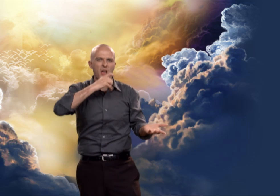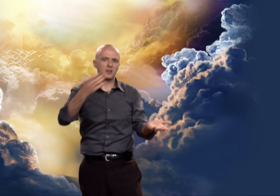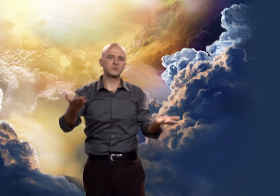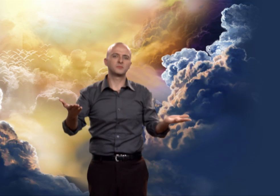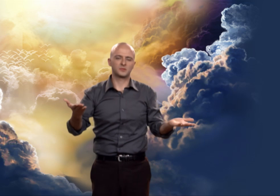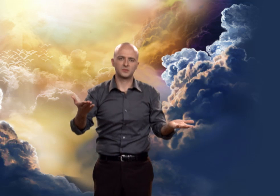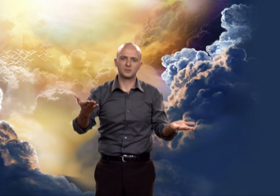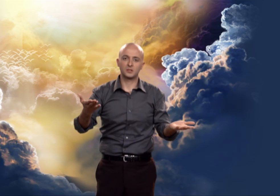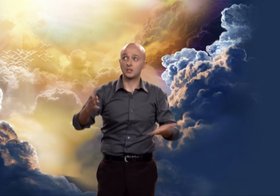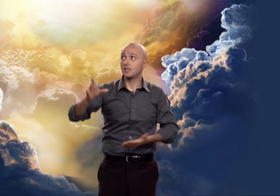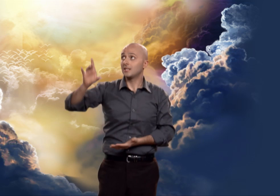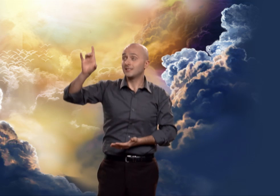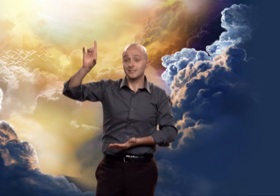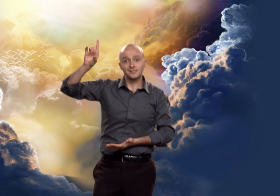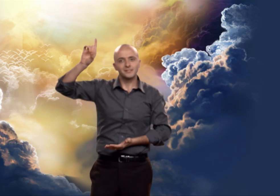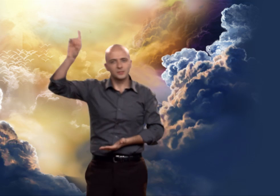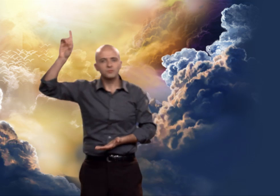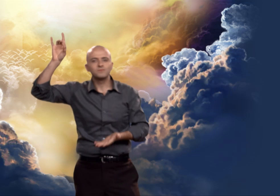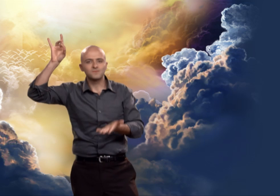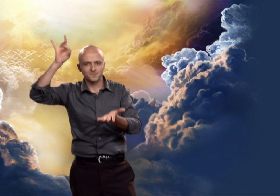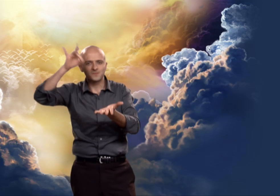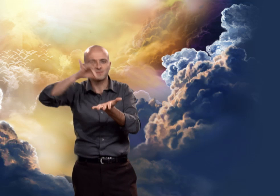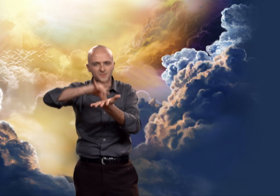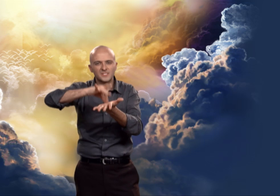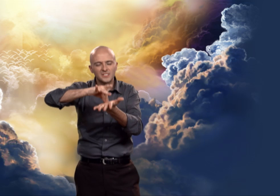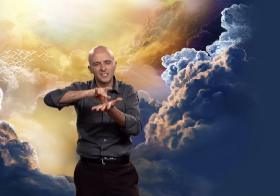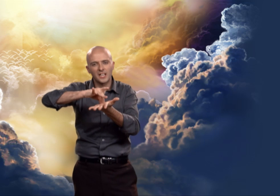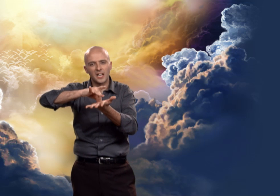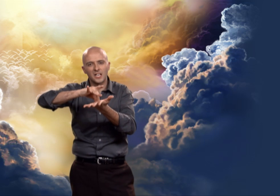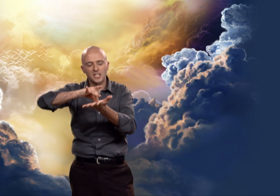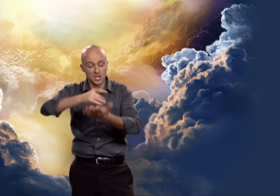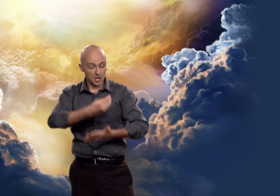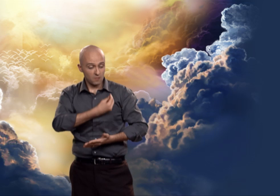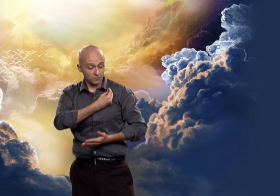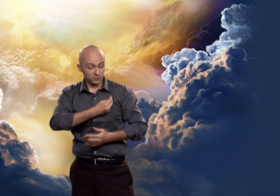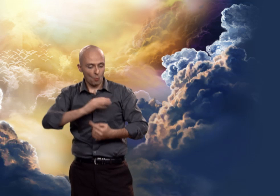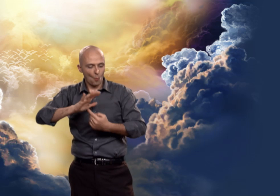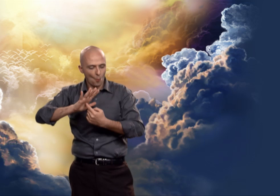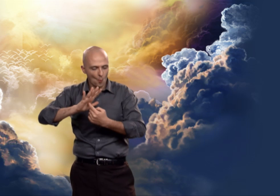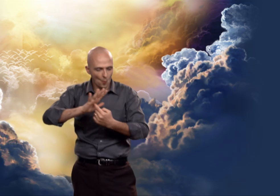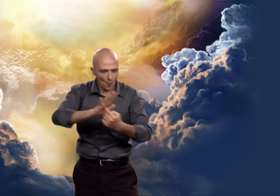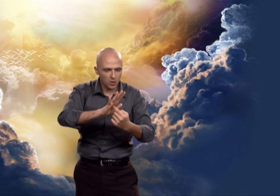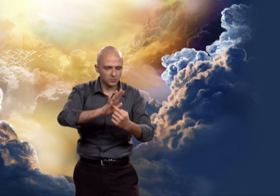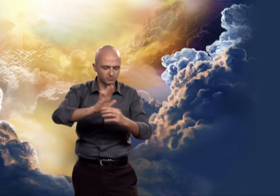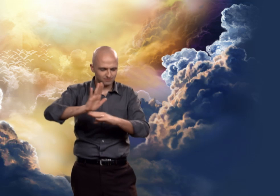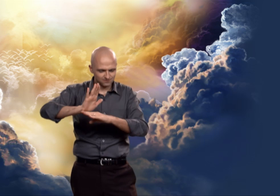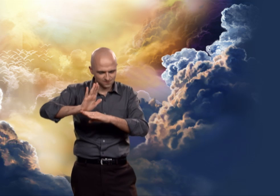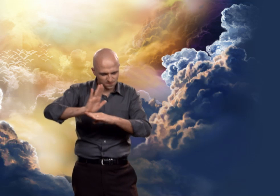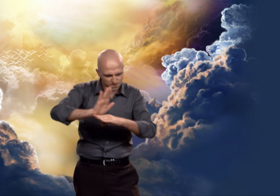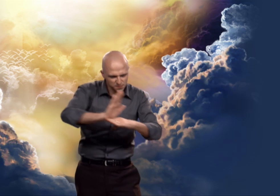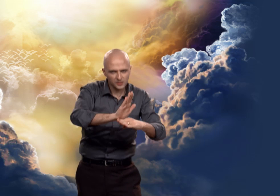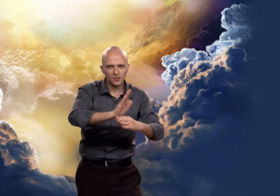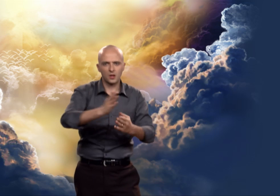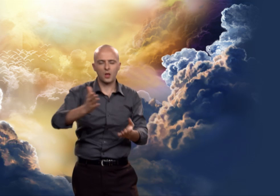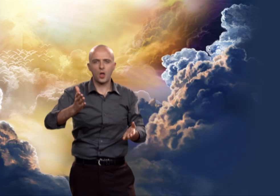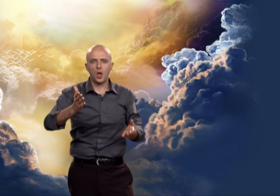pode apresentar uma imitação tão parecida com a verdade que seja capaz de enganar aqueles que estão dispostos a ser enganados,